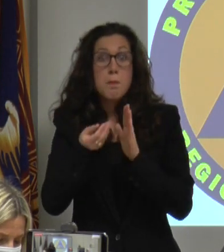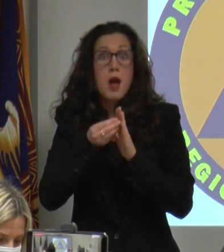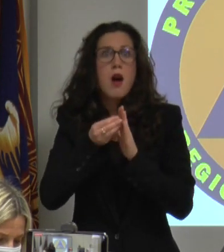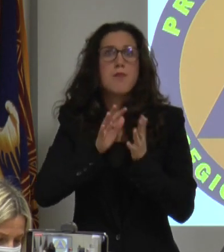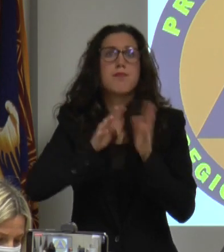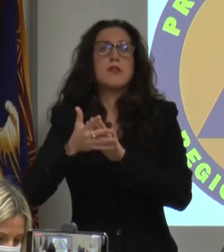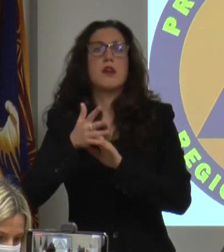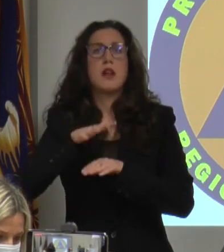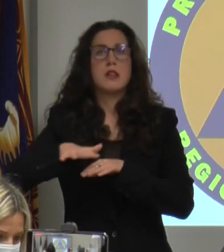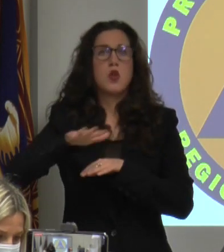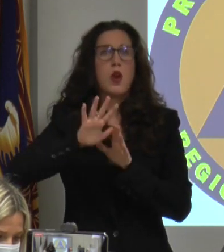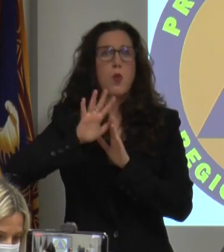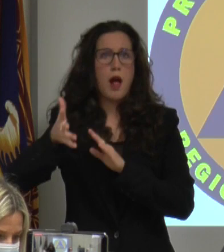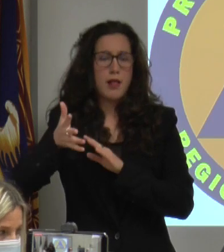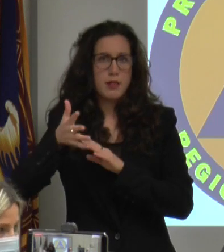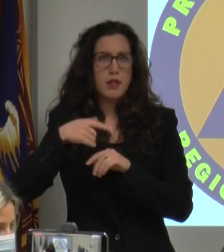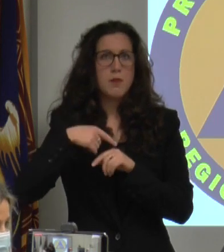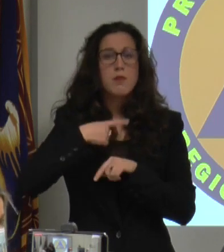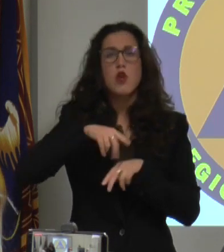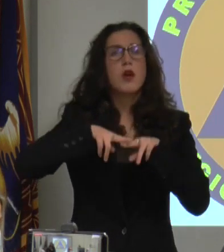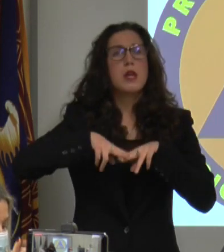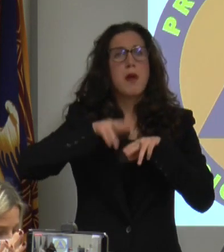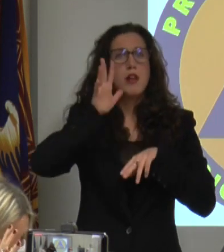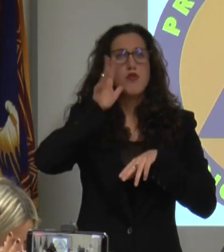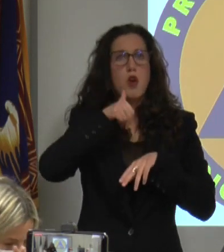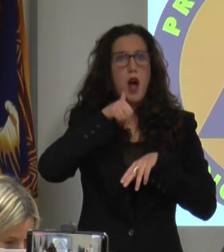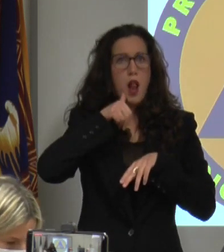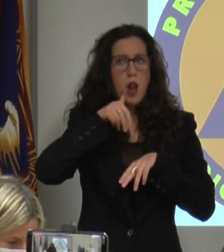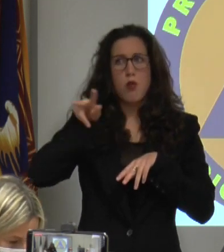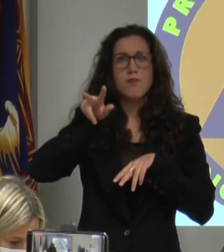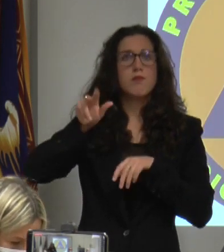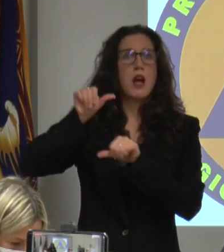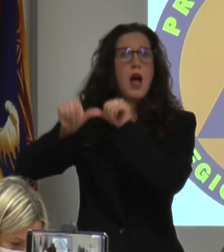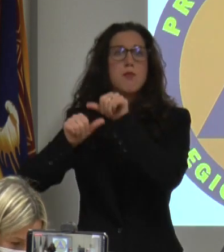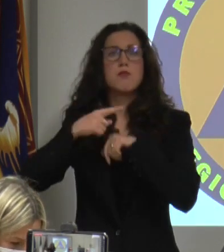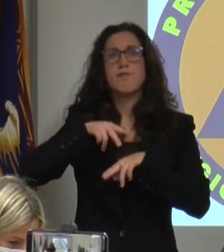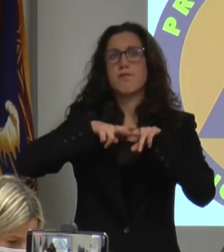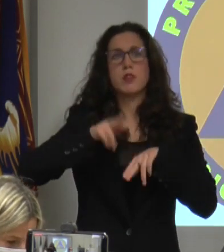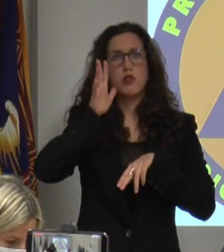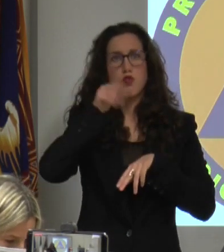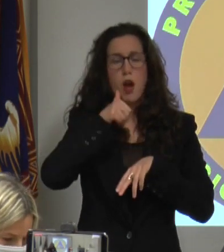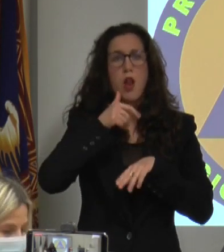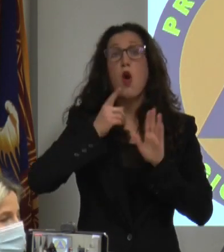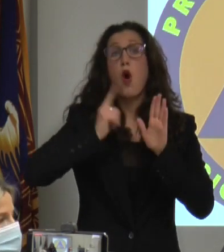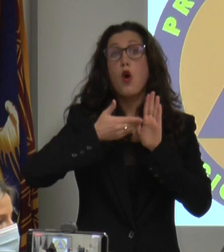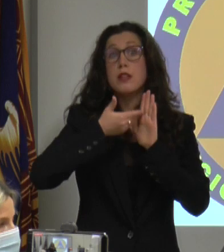succede che valida l'ordinanza nostra ricordo che la nostra ordinanza prevede fondamentalmente